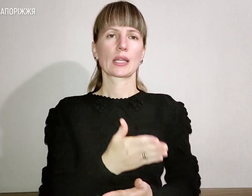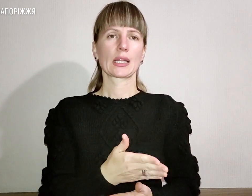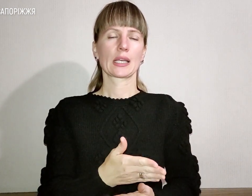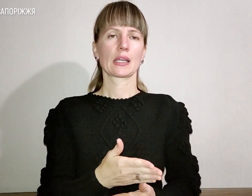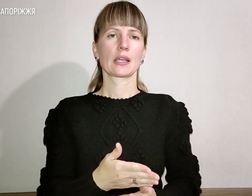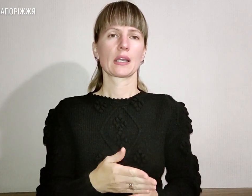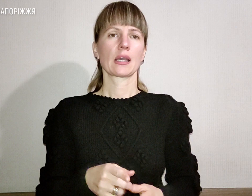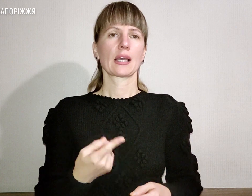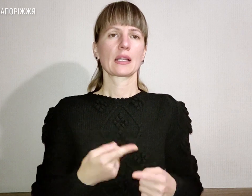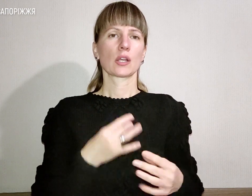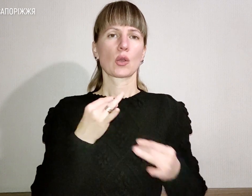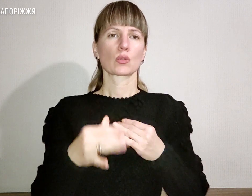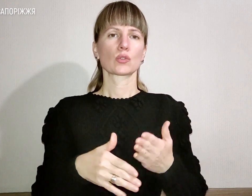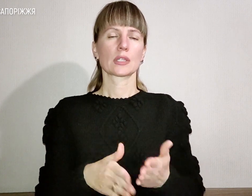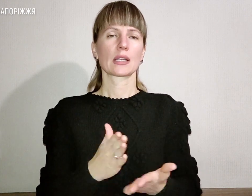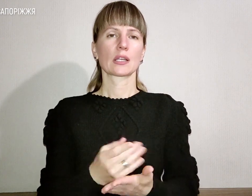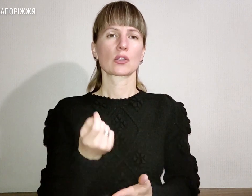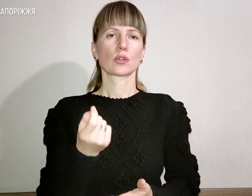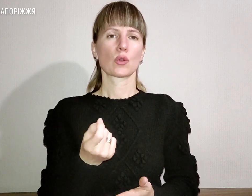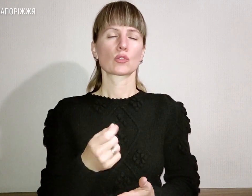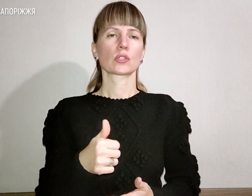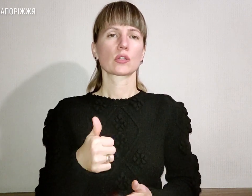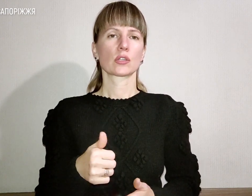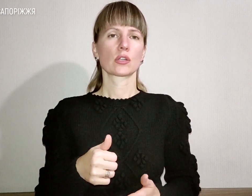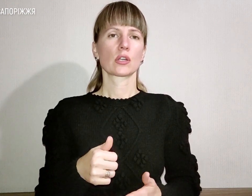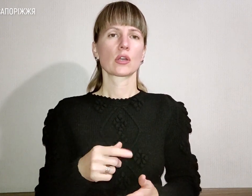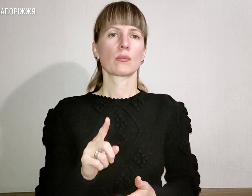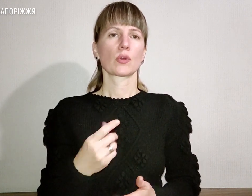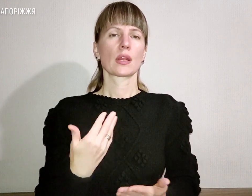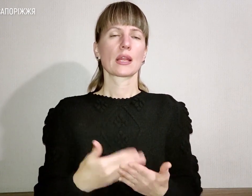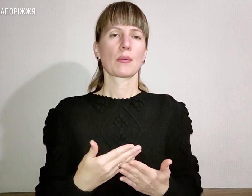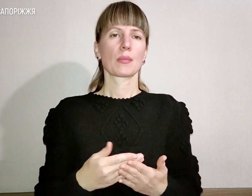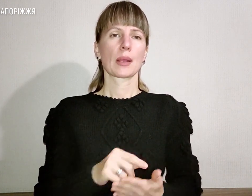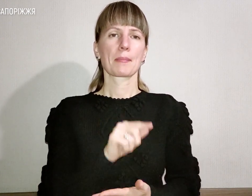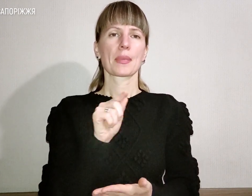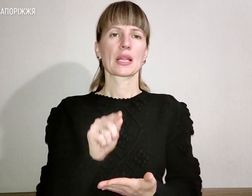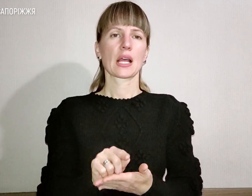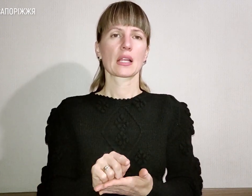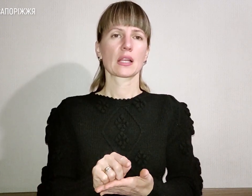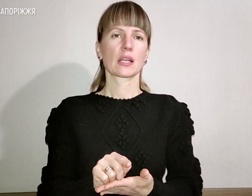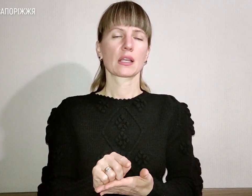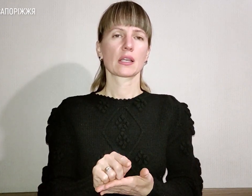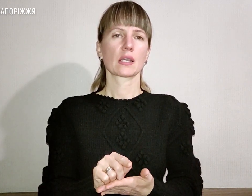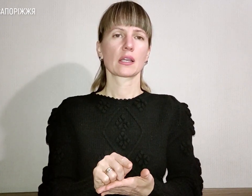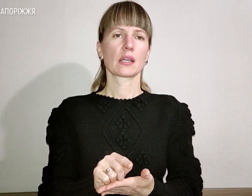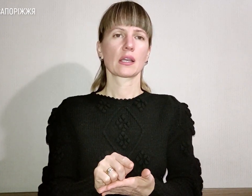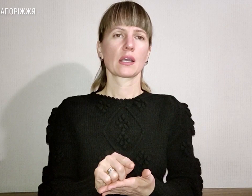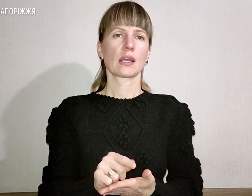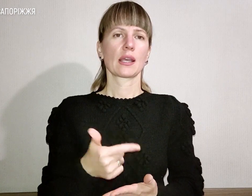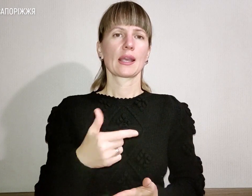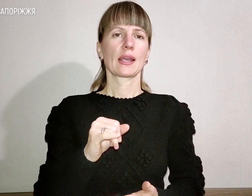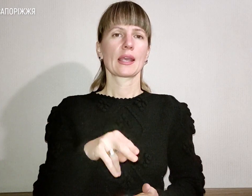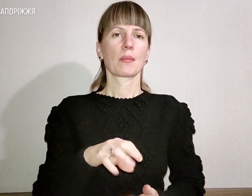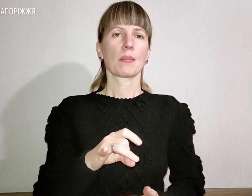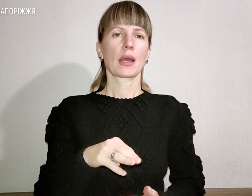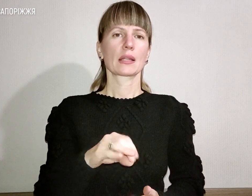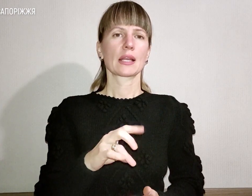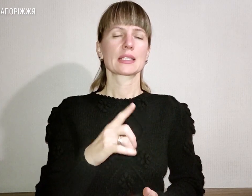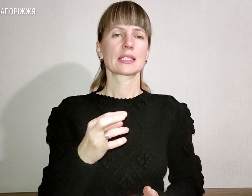ці консультації є трошки продуктивнішими, тому що, наприклад, в питаннях гіпертензії або підвищення там тиску